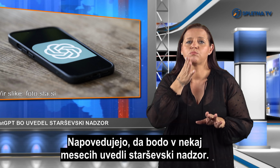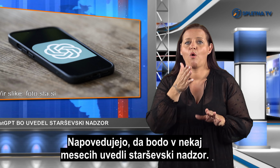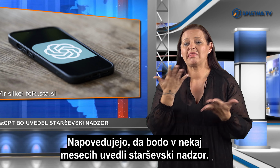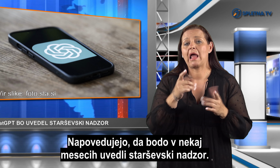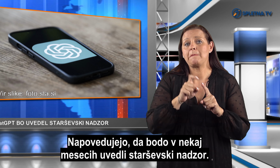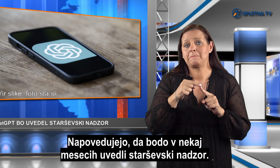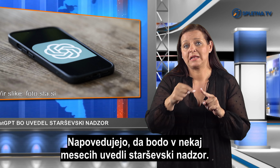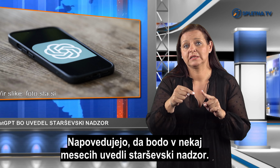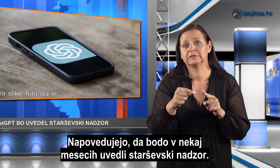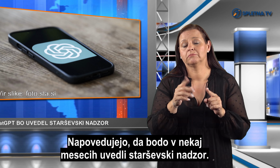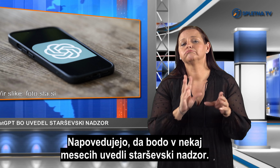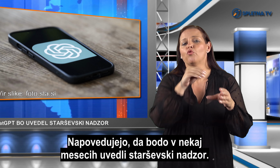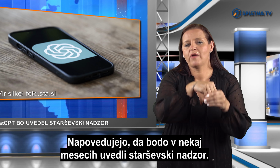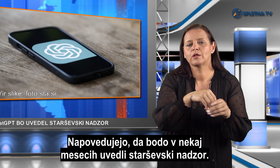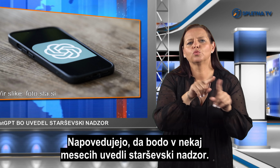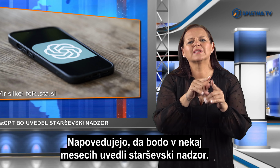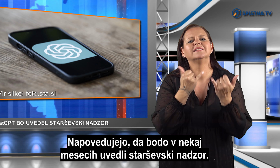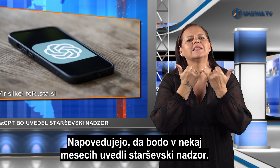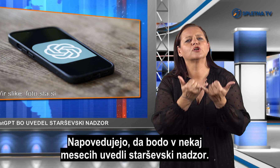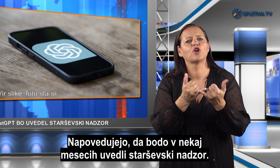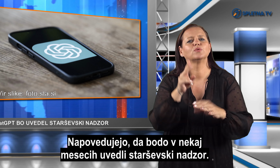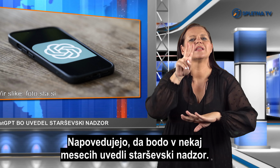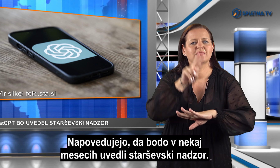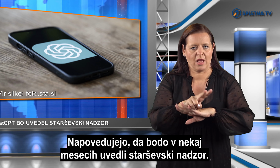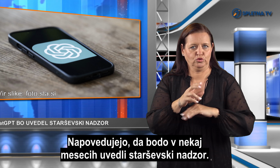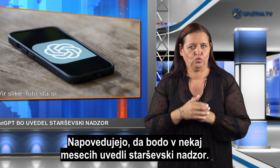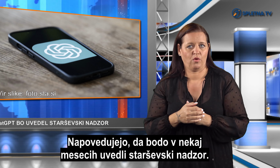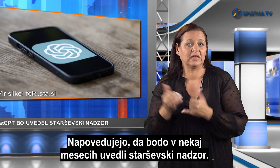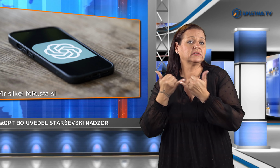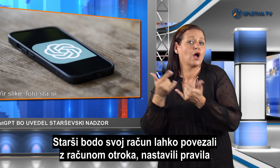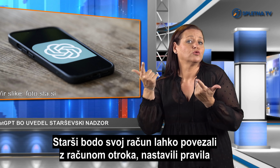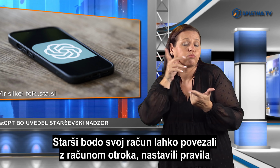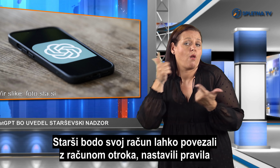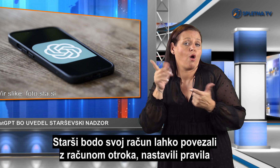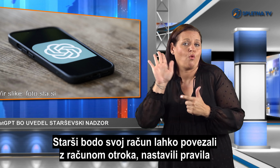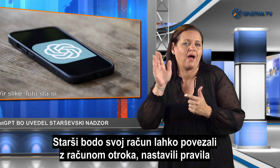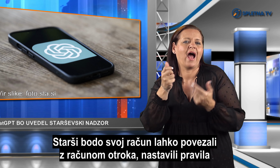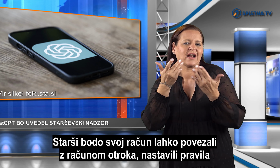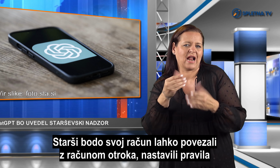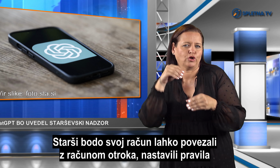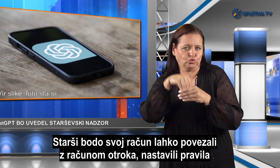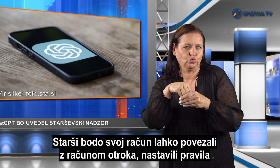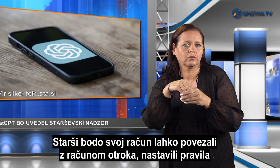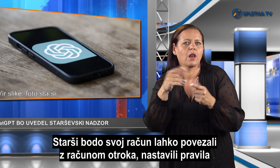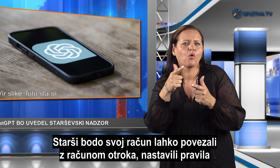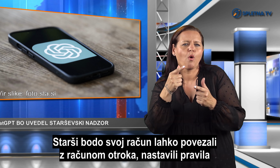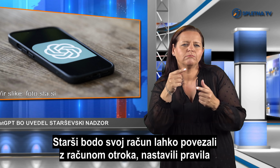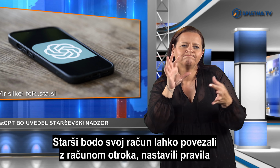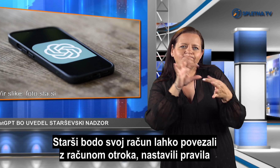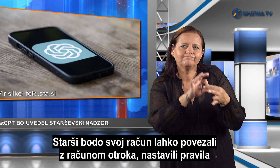Napovedujejo, da bodo v nekaj mesecih uvedli starševski nadzor. Starši bodo svoj račun lahko povezali z računom